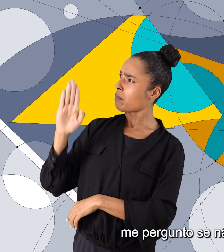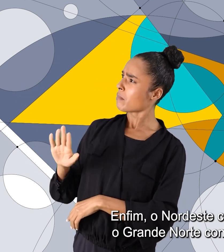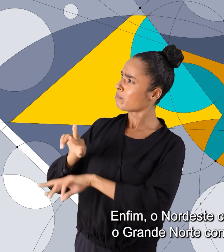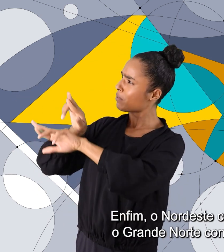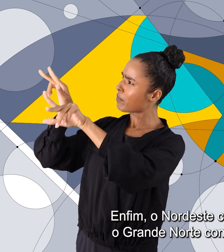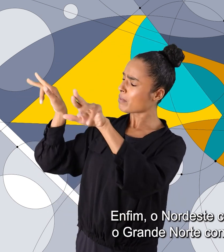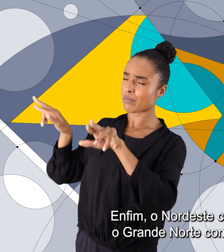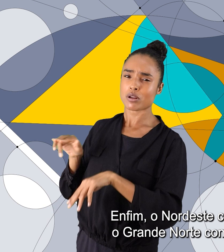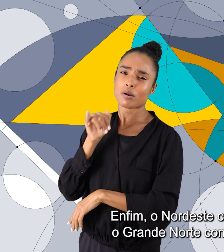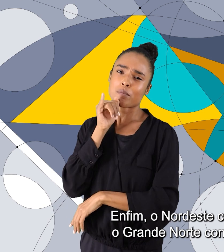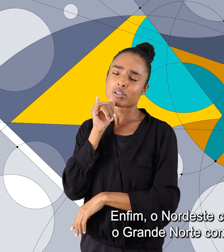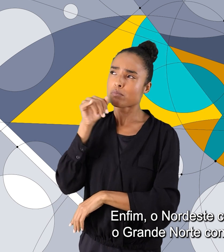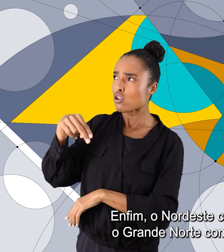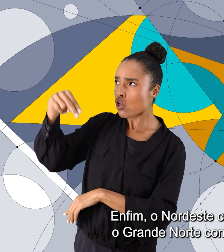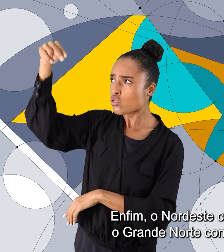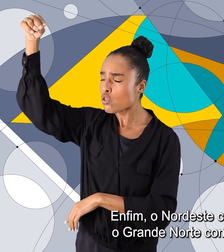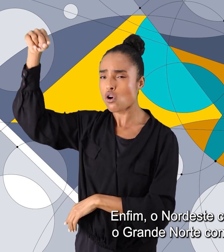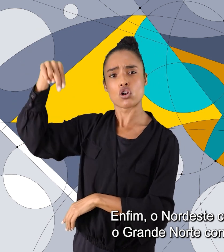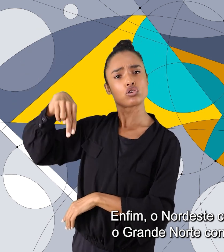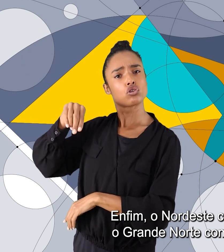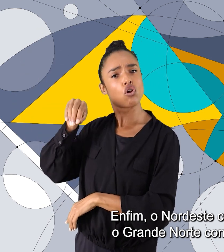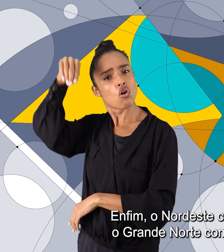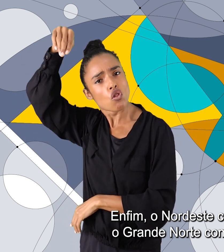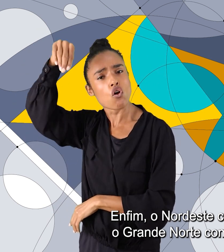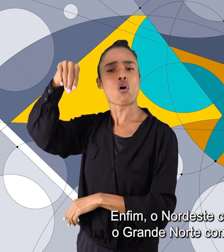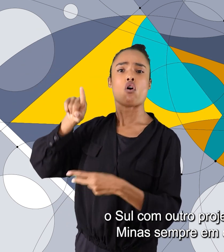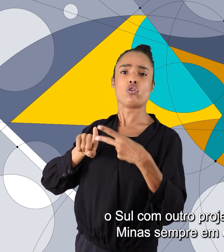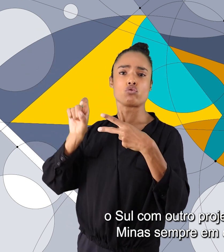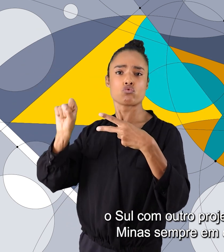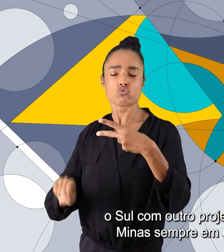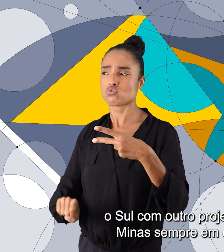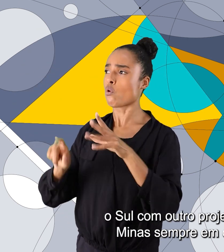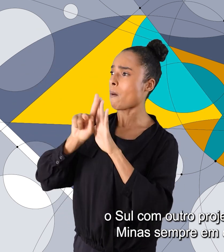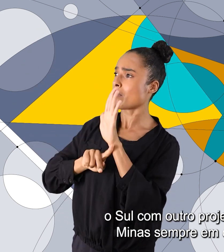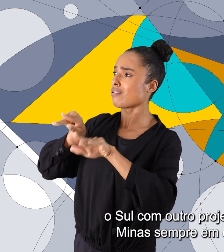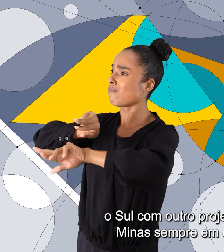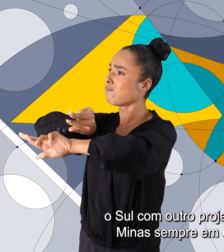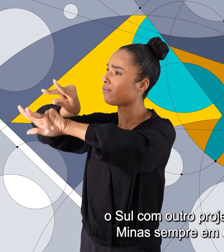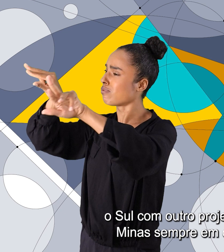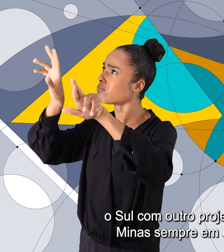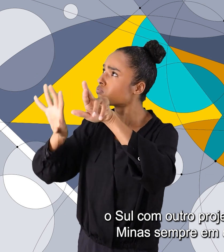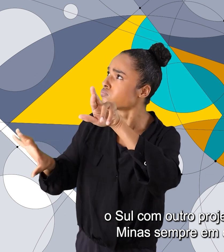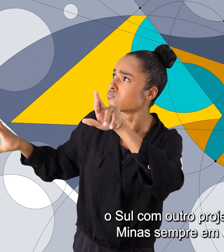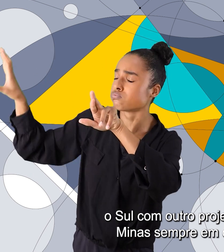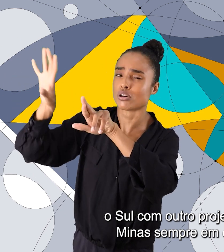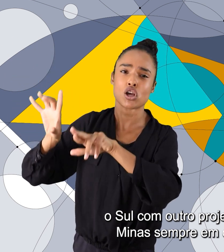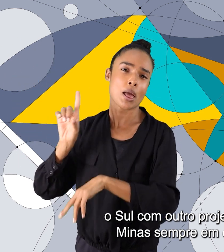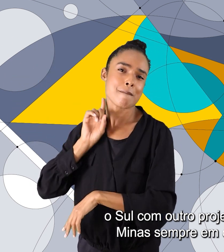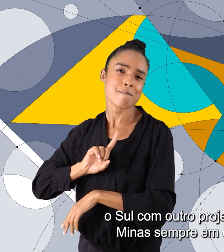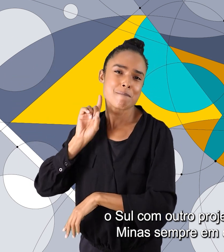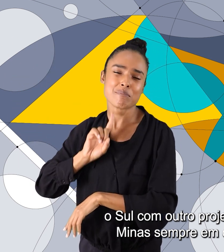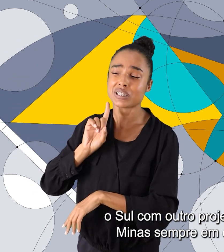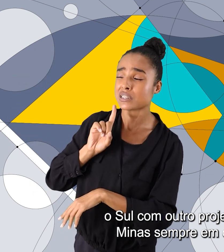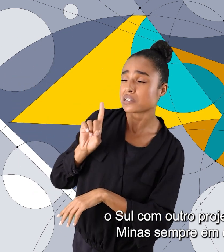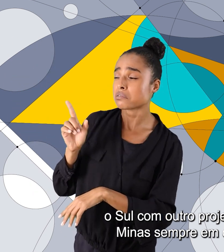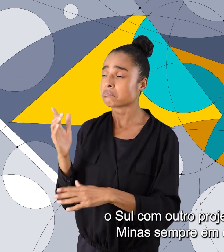hoje. Enfim, o Nordeste com um projeto, o Grande Norte com outro projeto, o Sul com outro projeto, o Sudeste, Minas sempre em